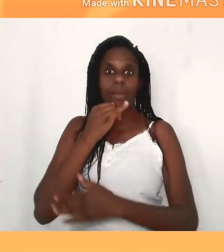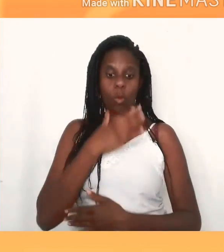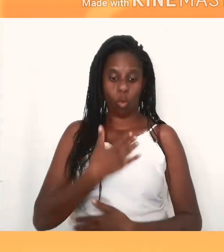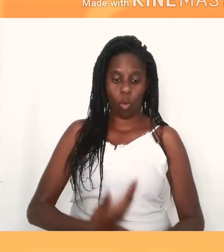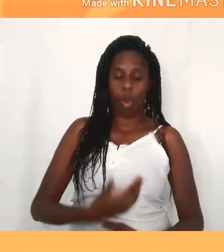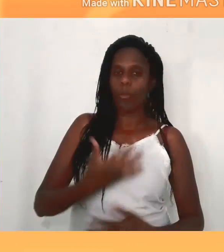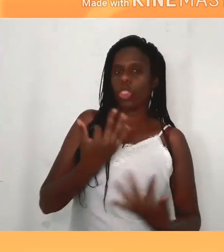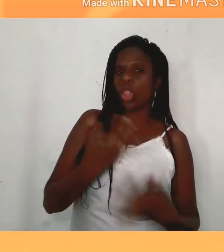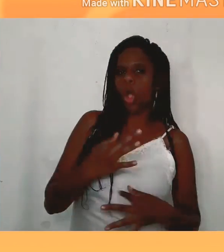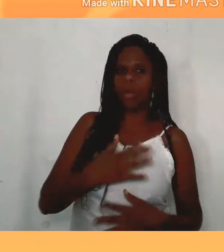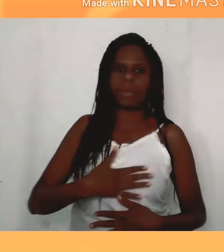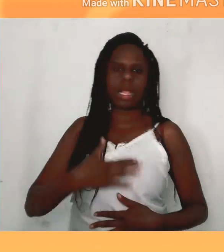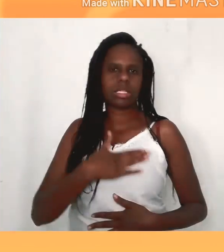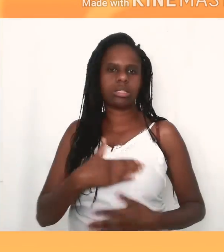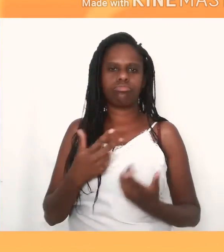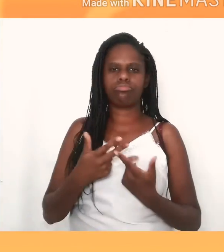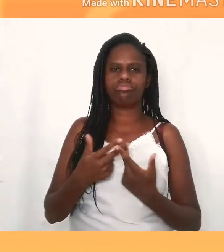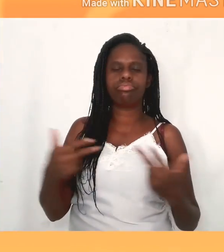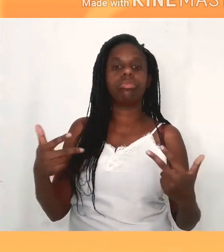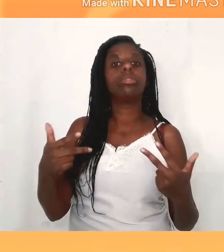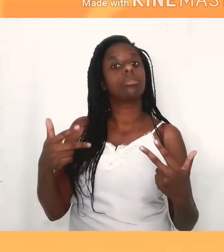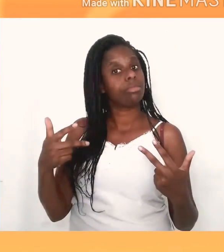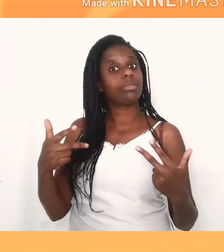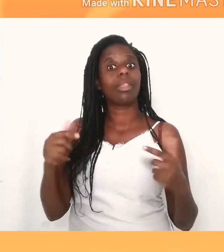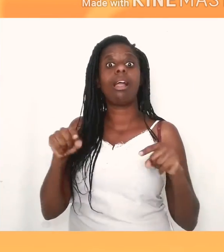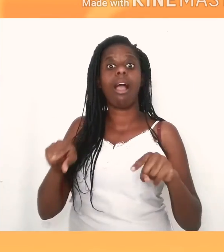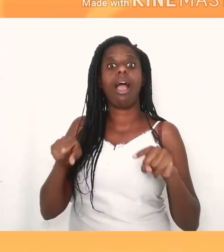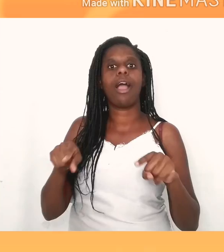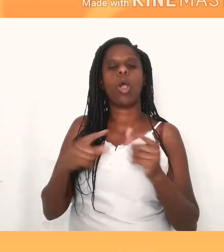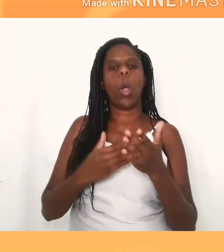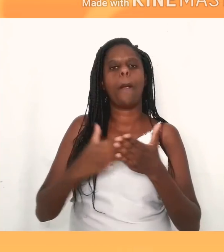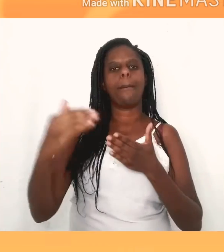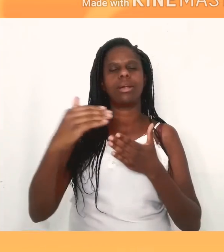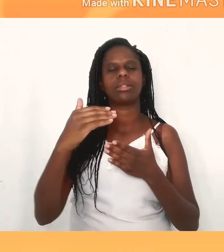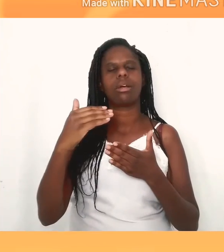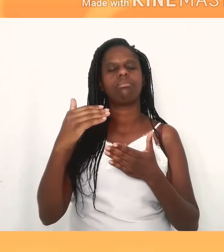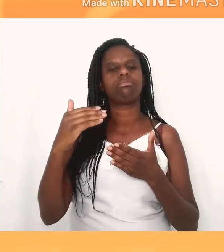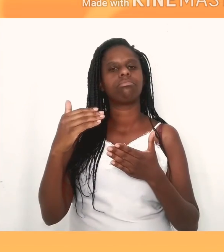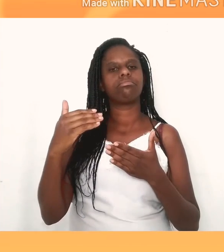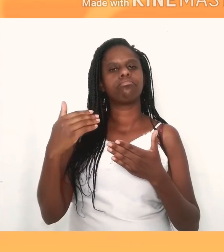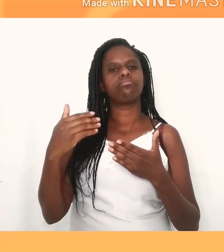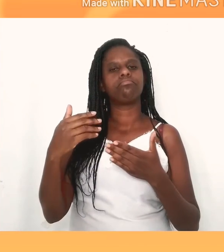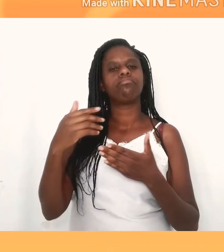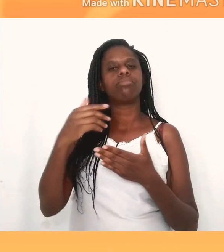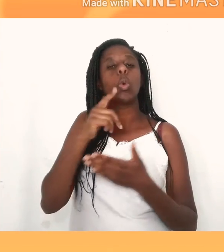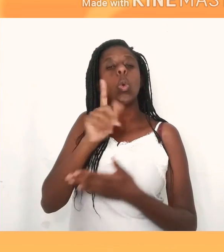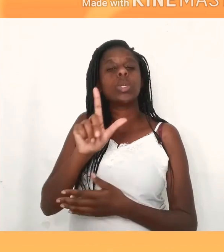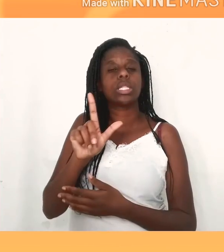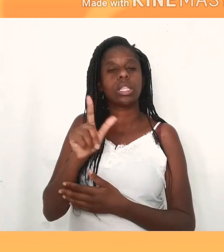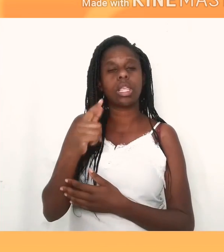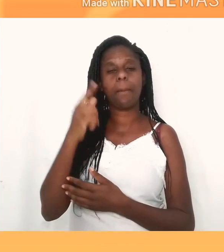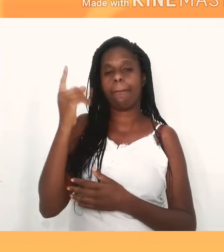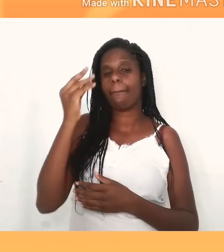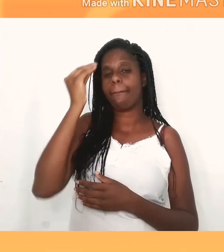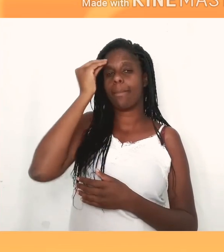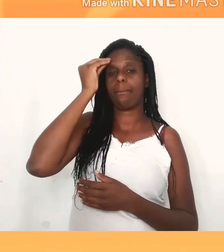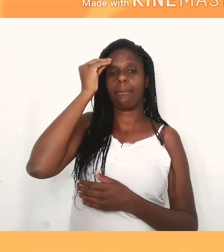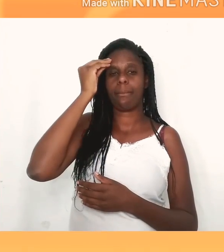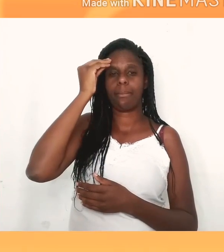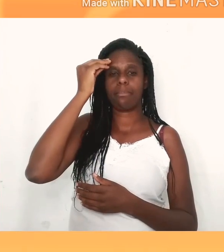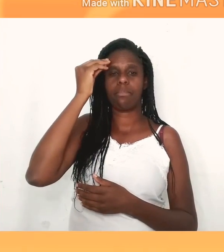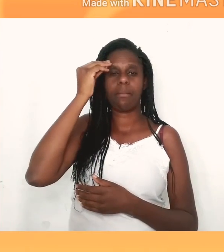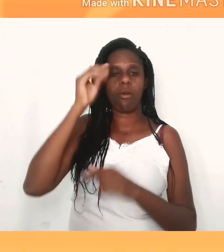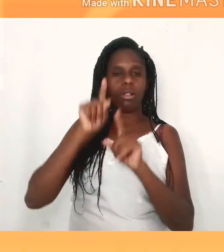como dor ou como prazer, e que a partir daí a gente começa a adquirir memórias e experiências que